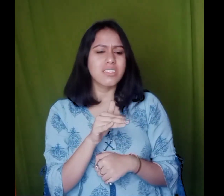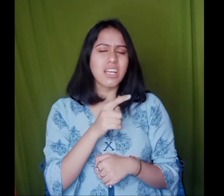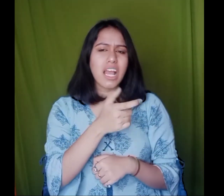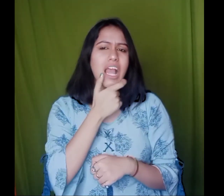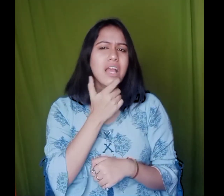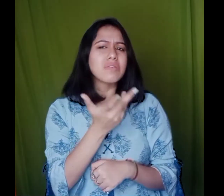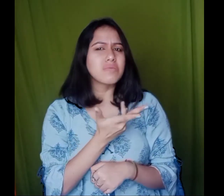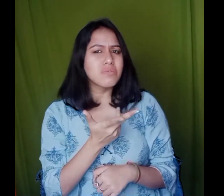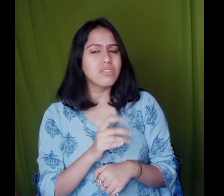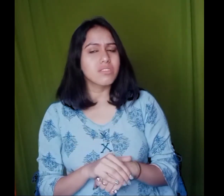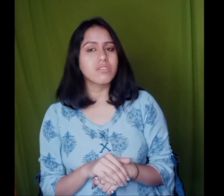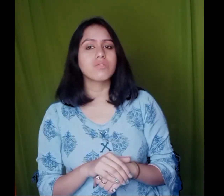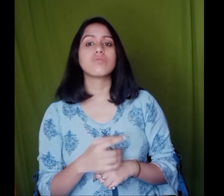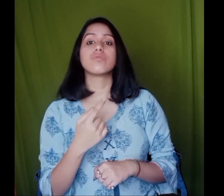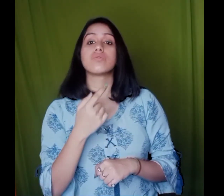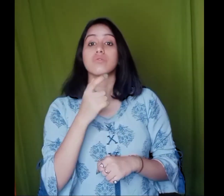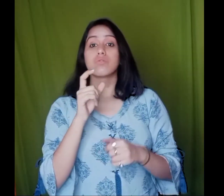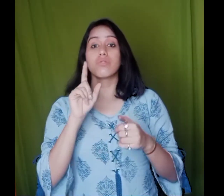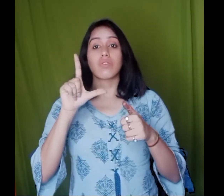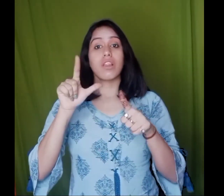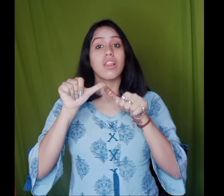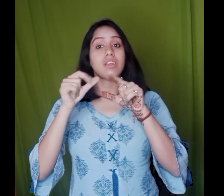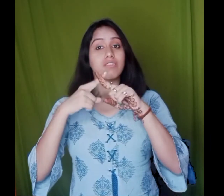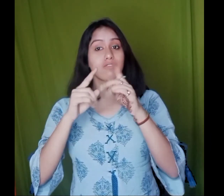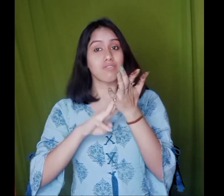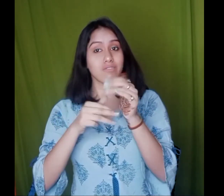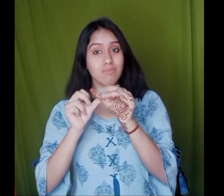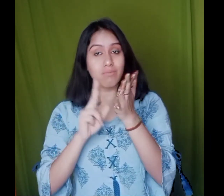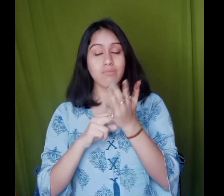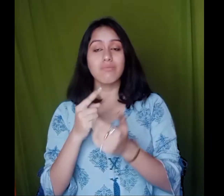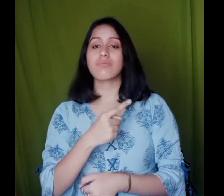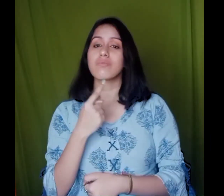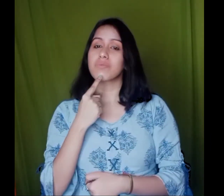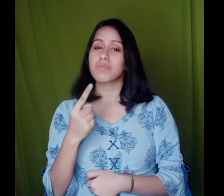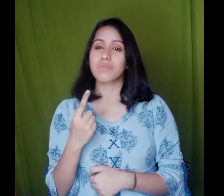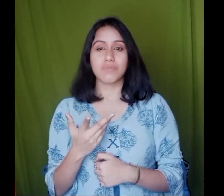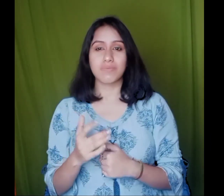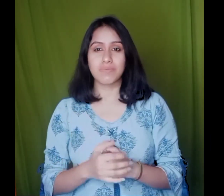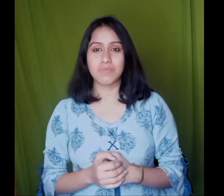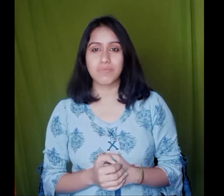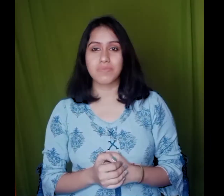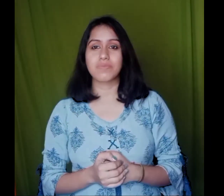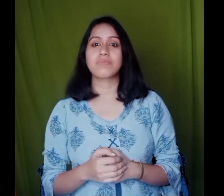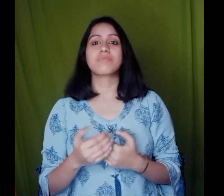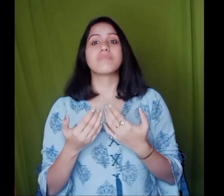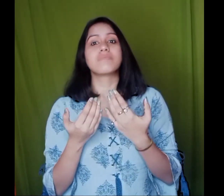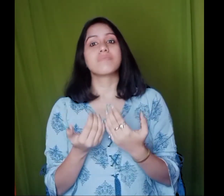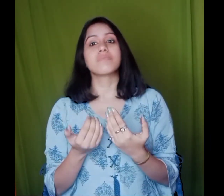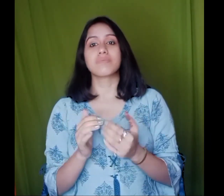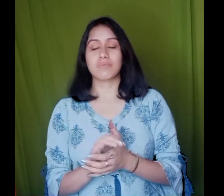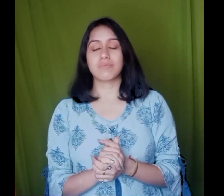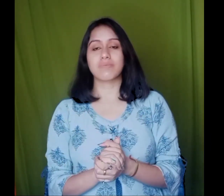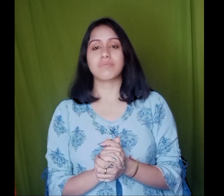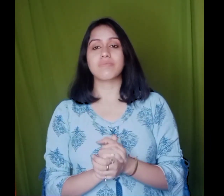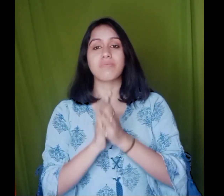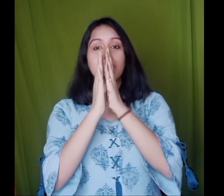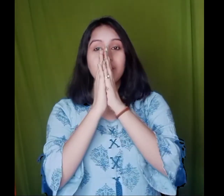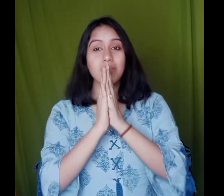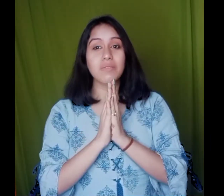अचानक से दरबार में लक्ष्मण जी हंसने लगे, और जब वो हंसने लगे तो लोग सकपका गए कि भाई क्या हो गया। उनको लगा कि पता नहीं हमसे कोई गलती तो नहीं